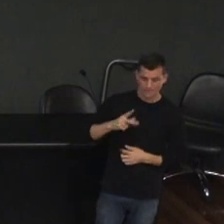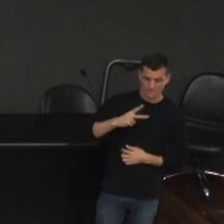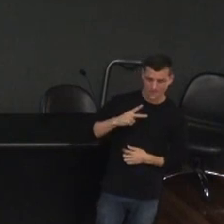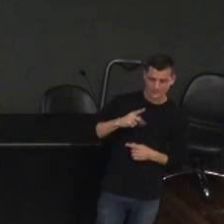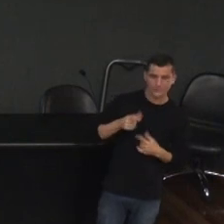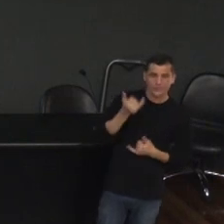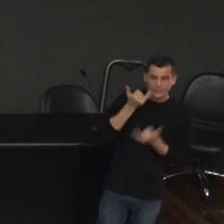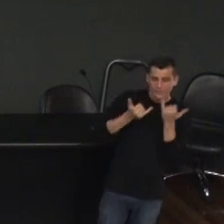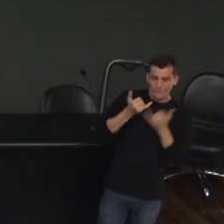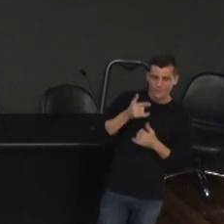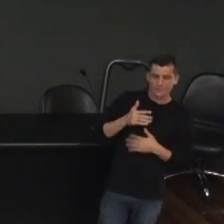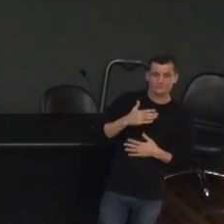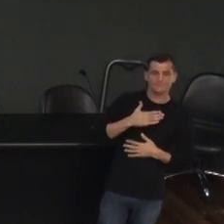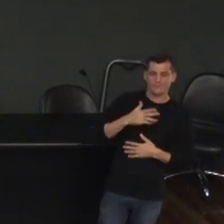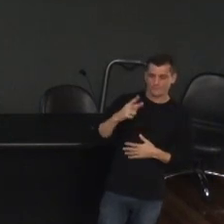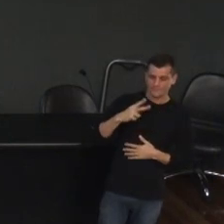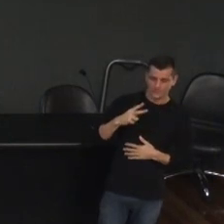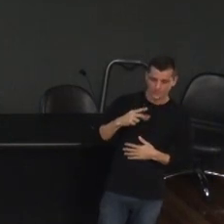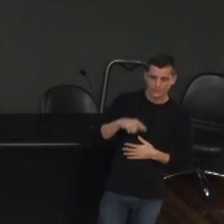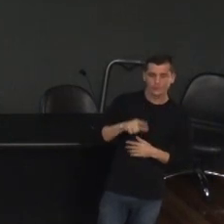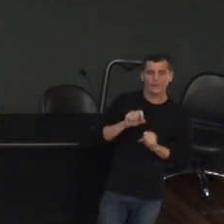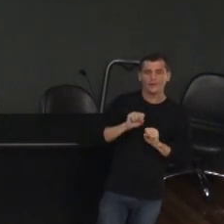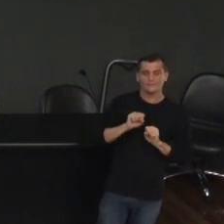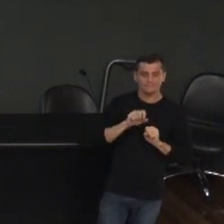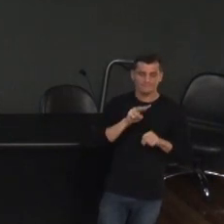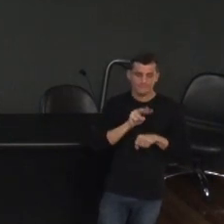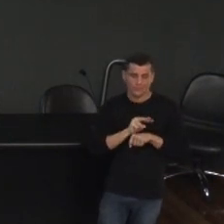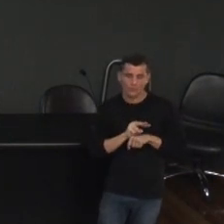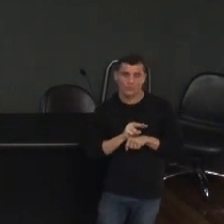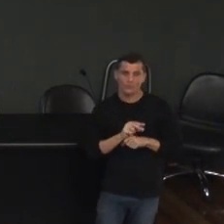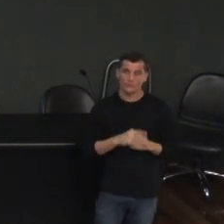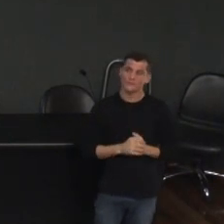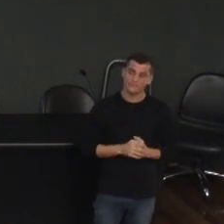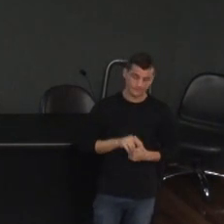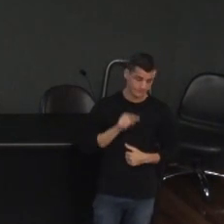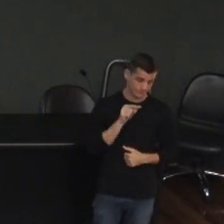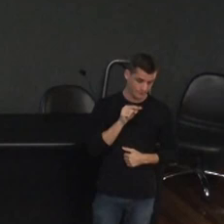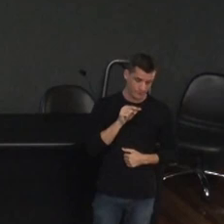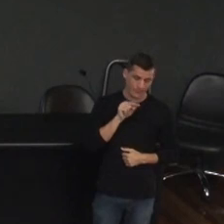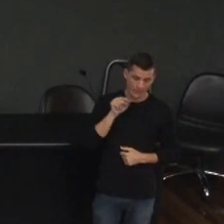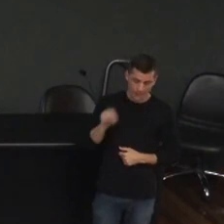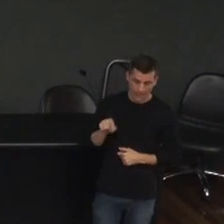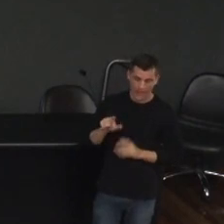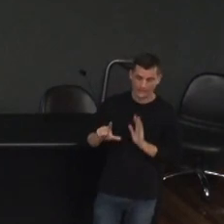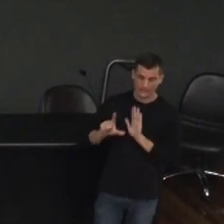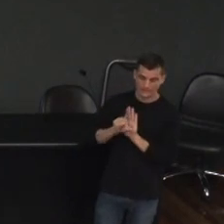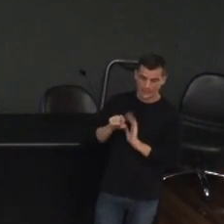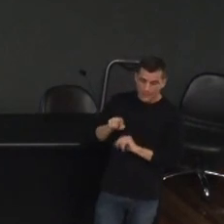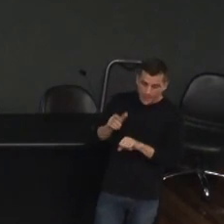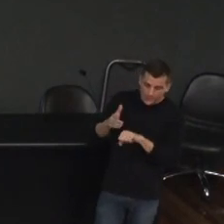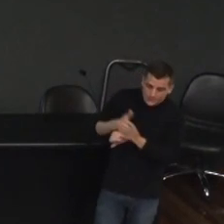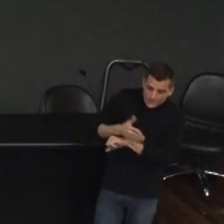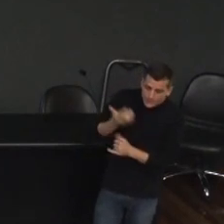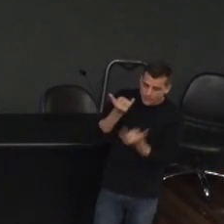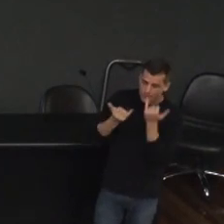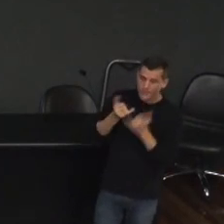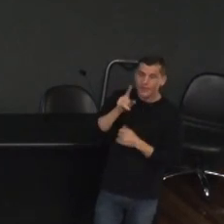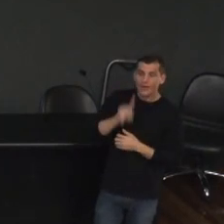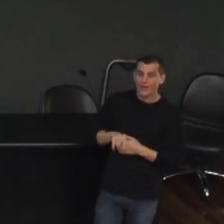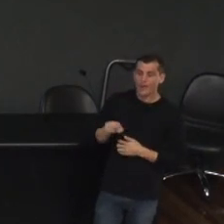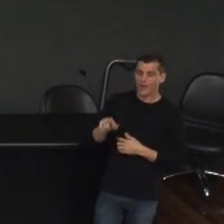tua privacidade e o que que a lei de acesso à informação que é ela quer conferir informação ao público